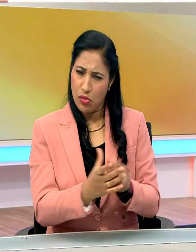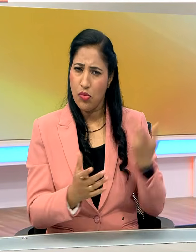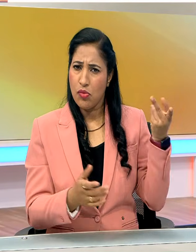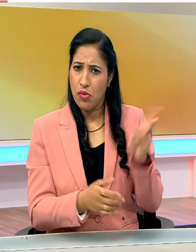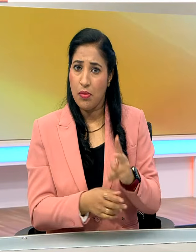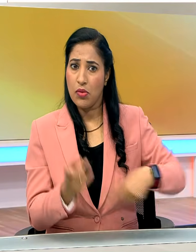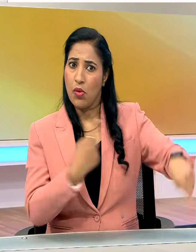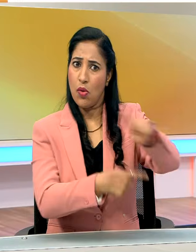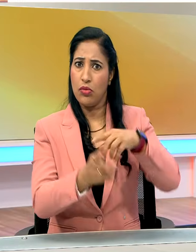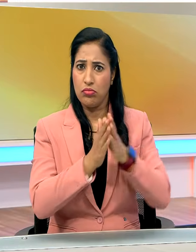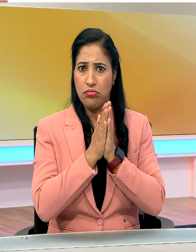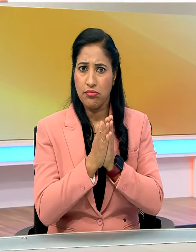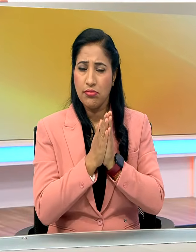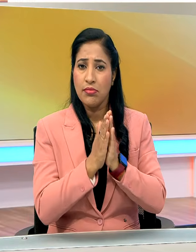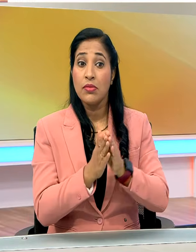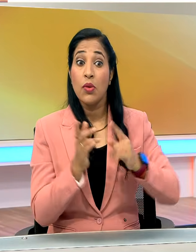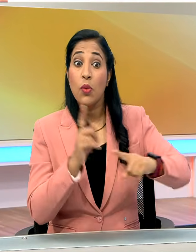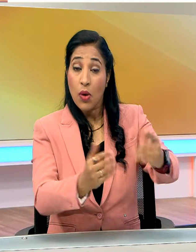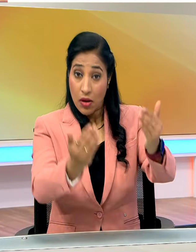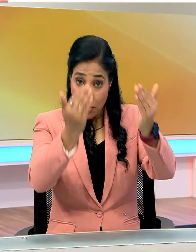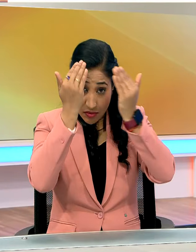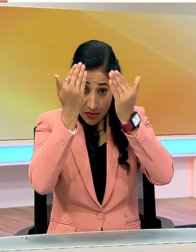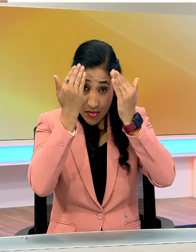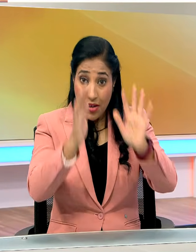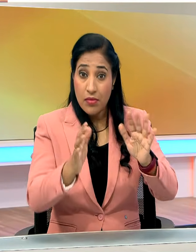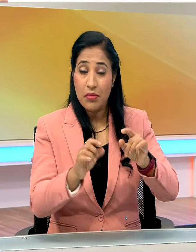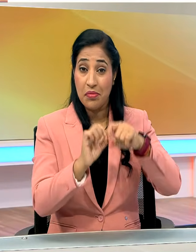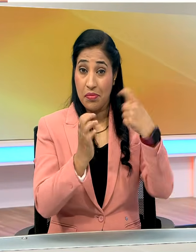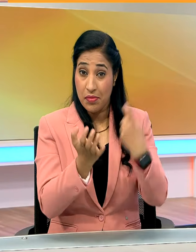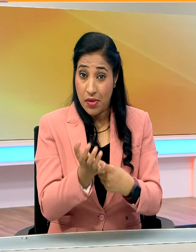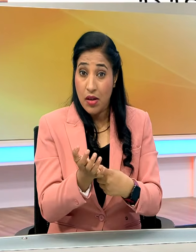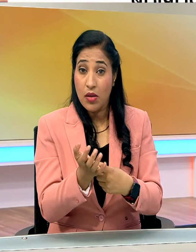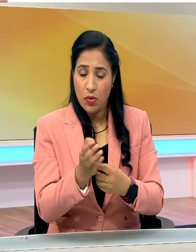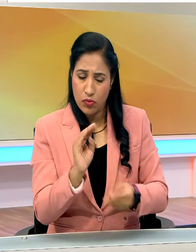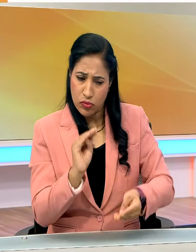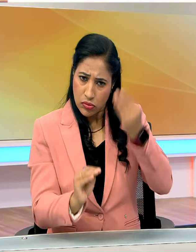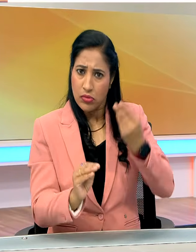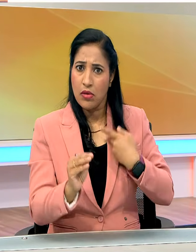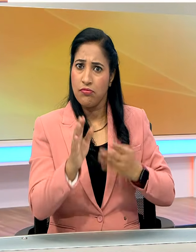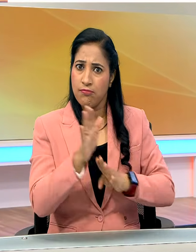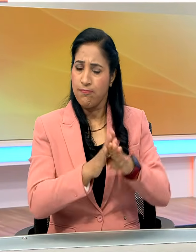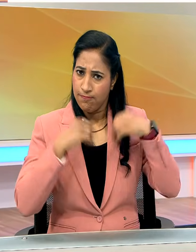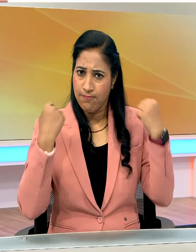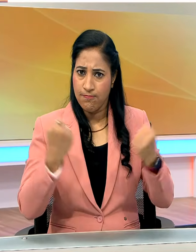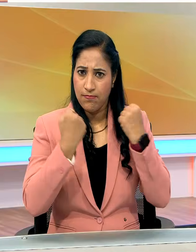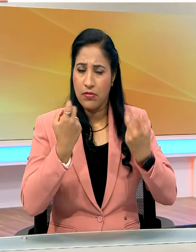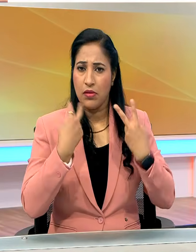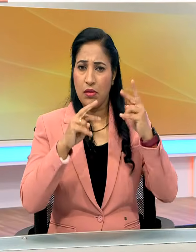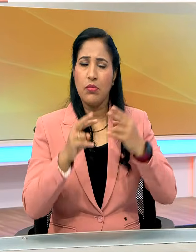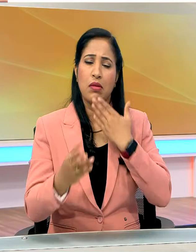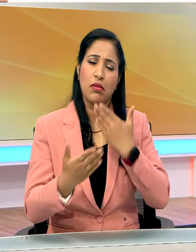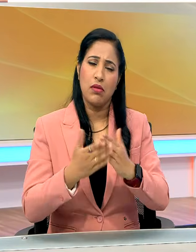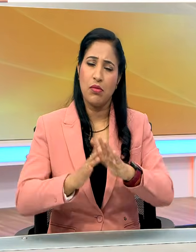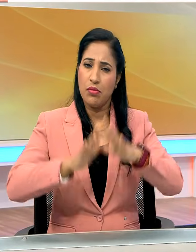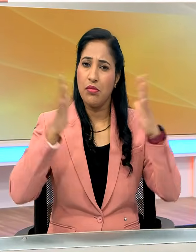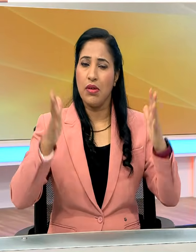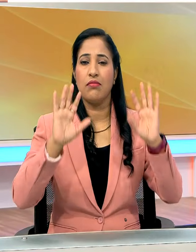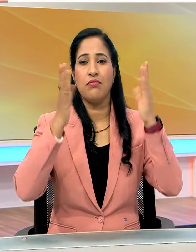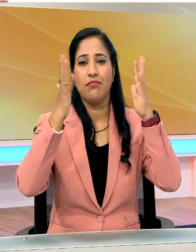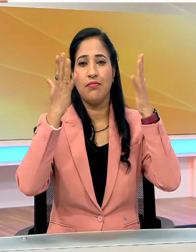प्रणाम करते हुए उनके आशीर्वाद से बिहार को और आगे ले जाने का काम करेंगे। बहुत बहुत धन्यवाद।